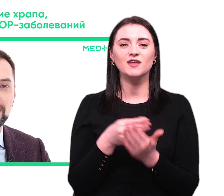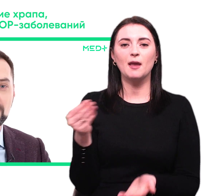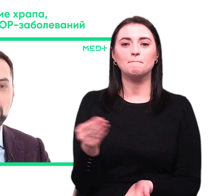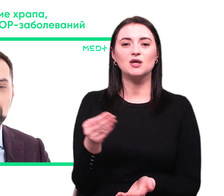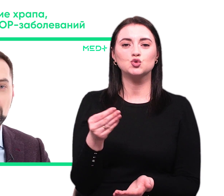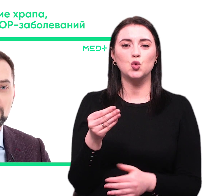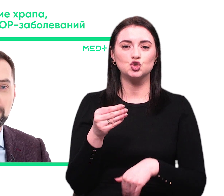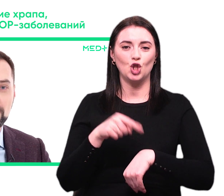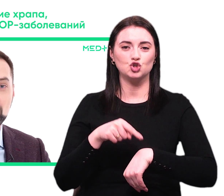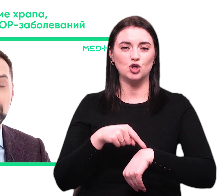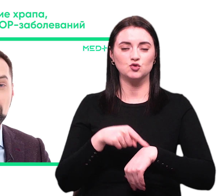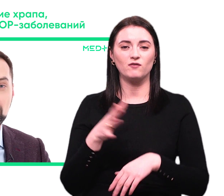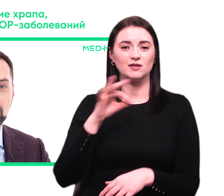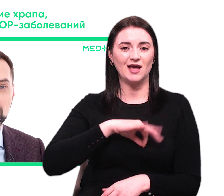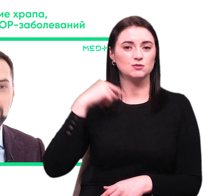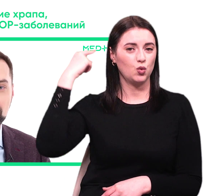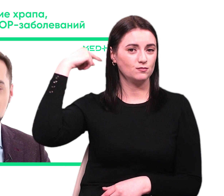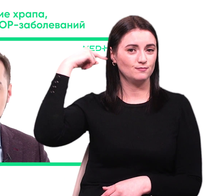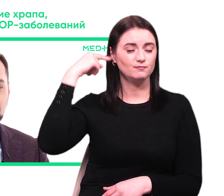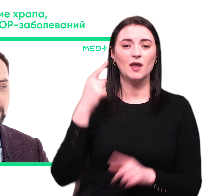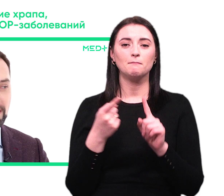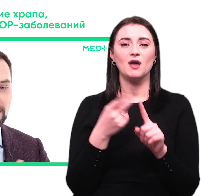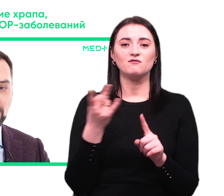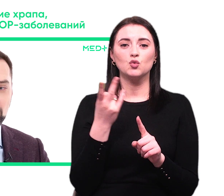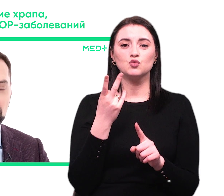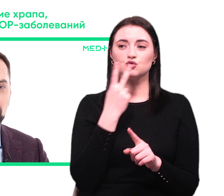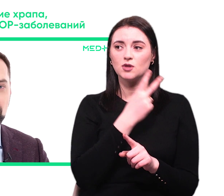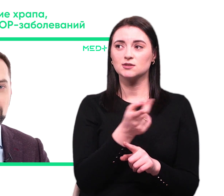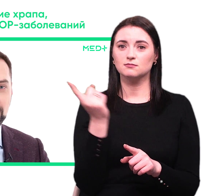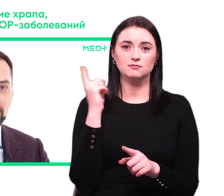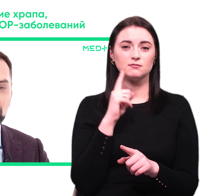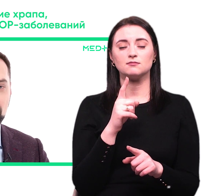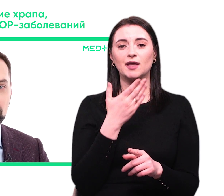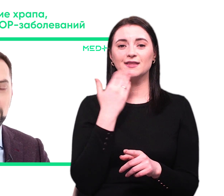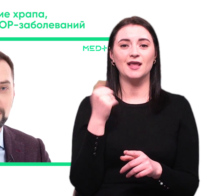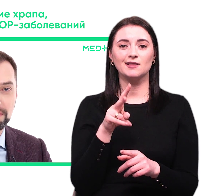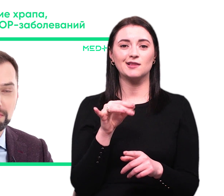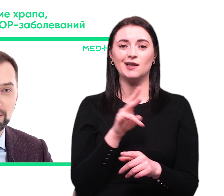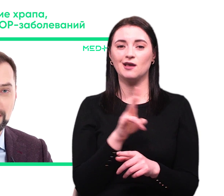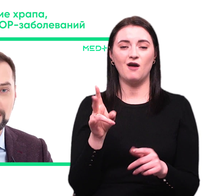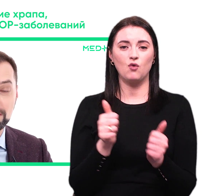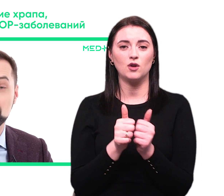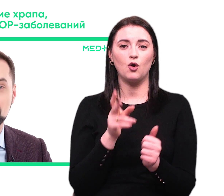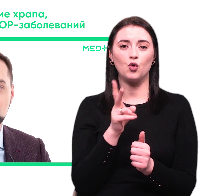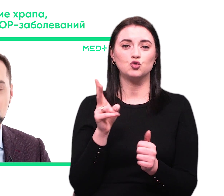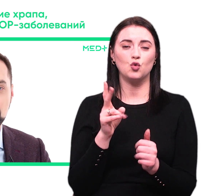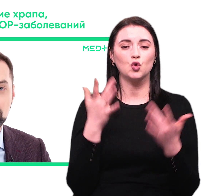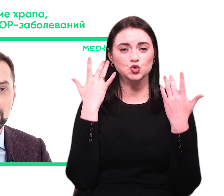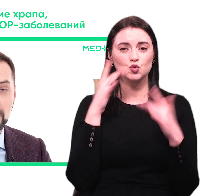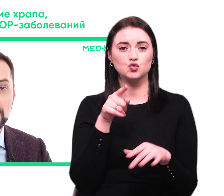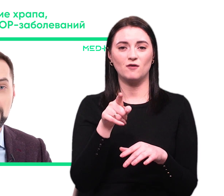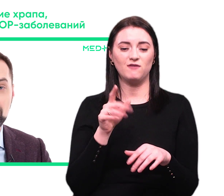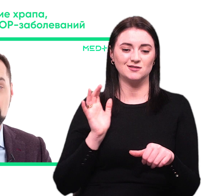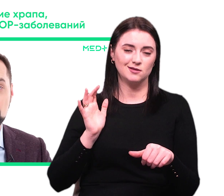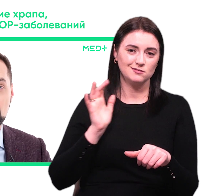часов. Когда вы используете ушную палочку, первое, нужно сначала осмотреться вокруг, нет ли никого рядом, чтобы кто-то случайно вас не